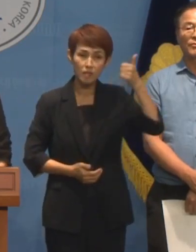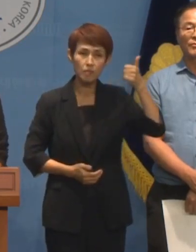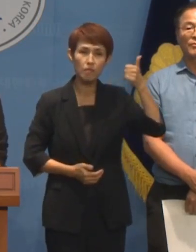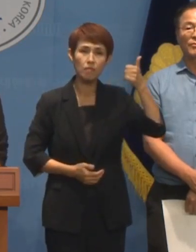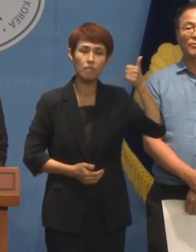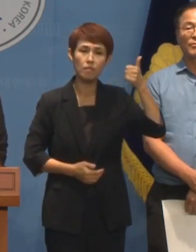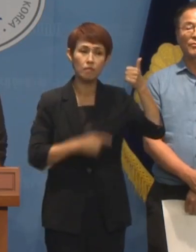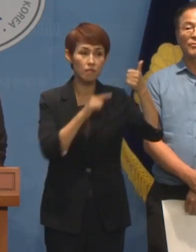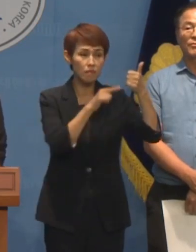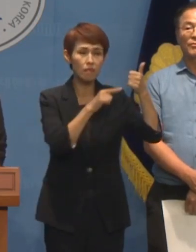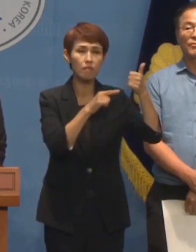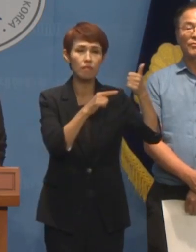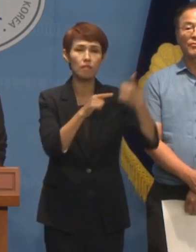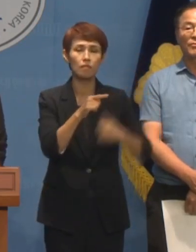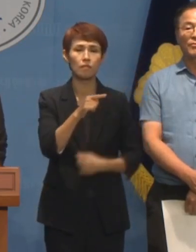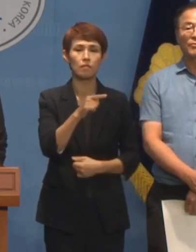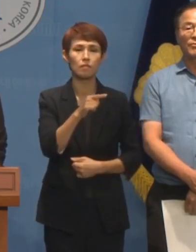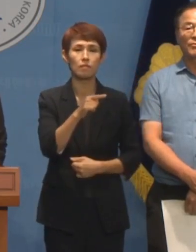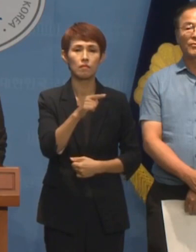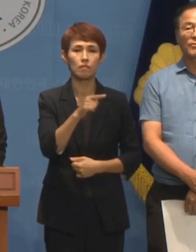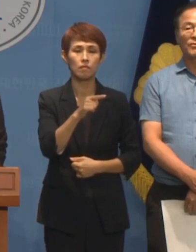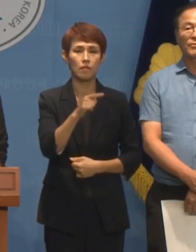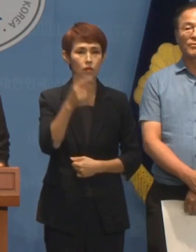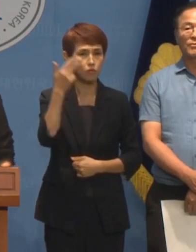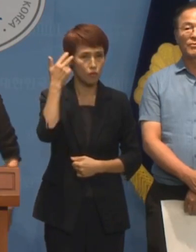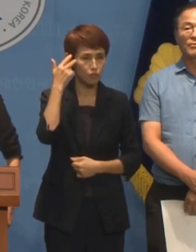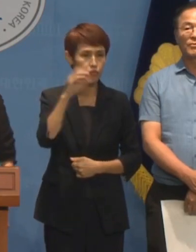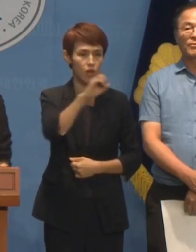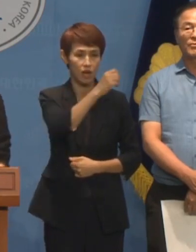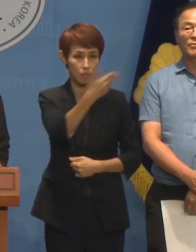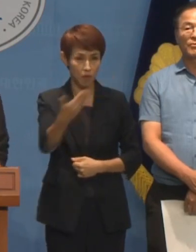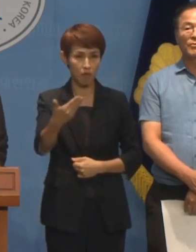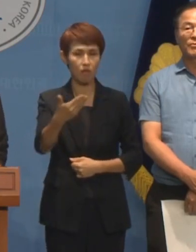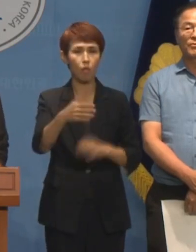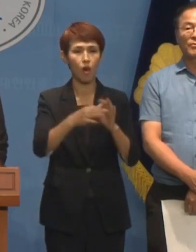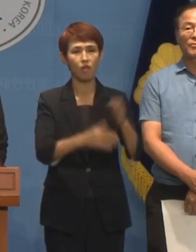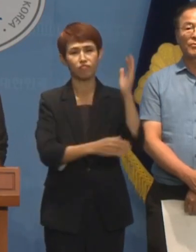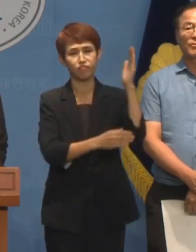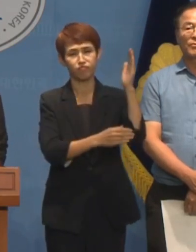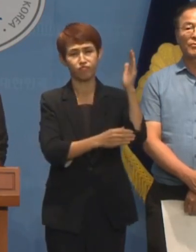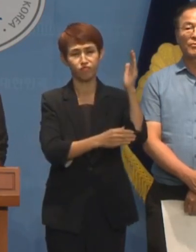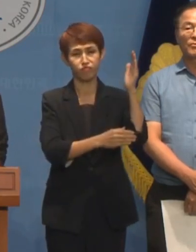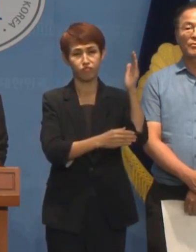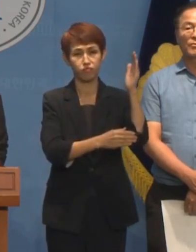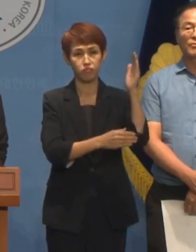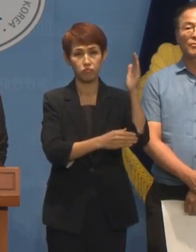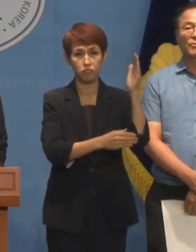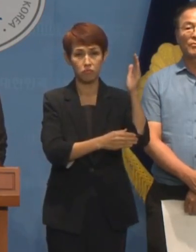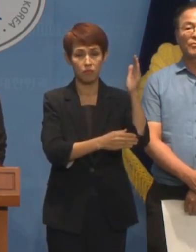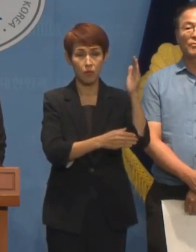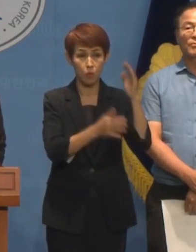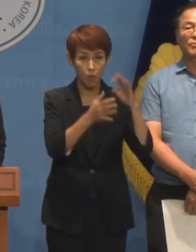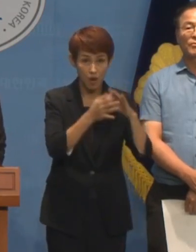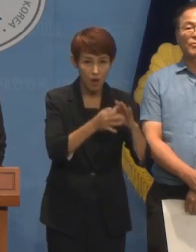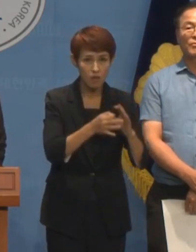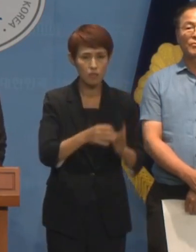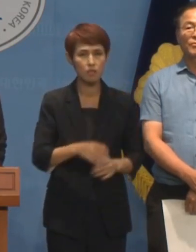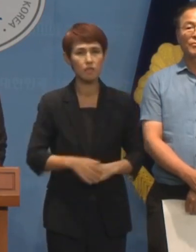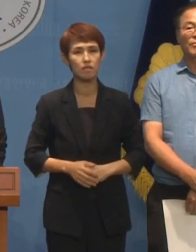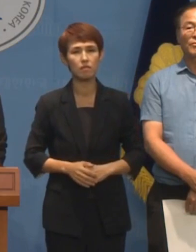시국 강연 관련해서 정방석화처럼 수사를 진행하고